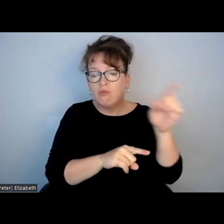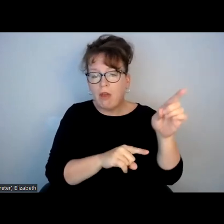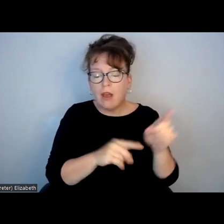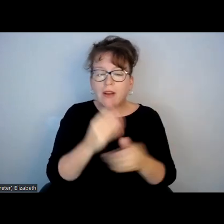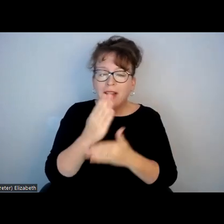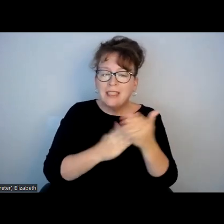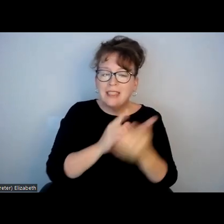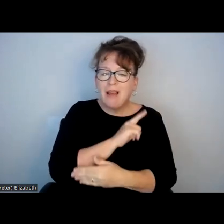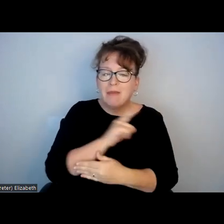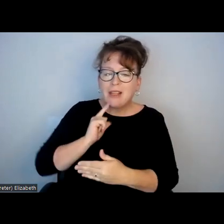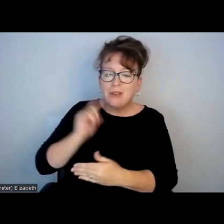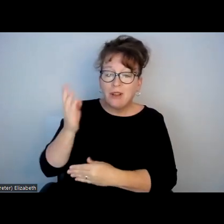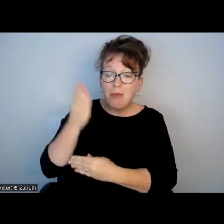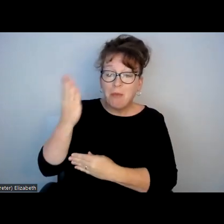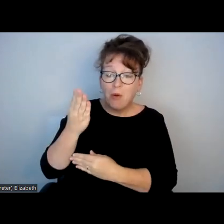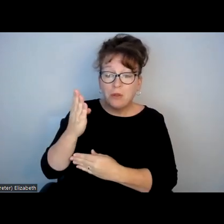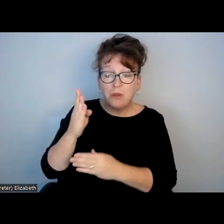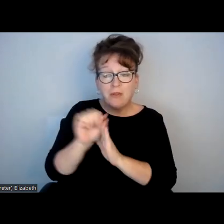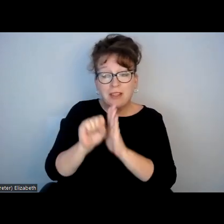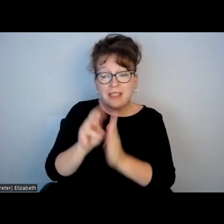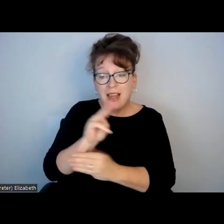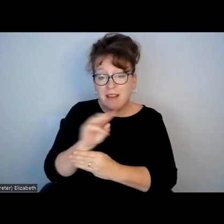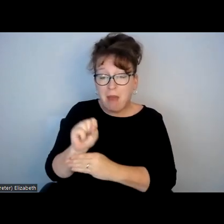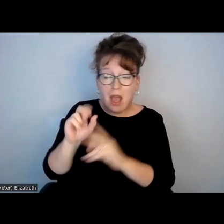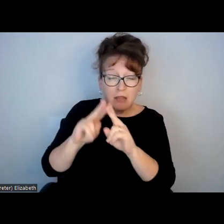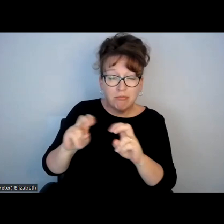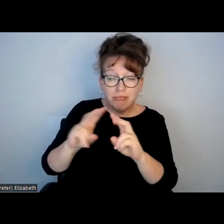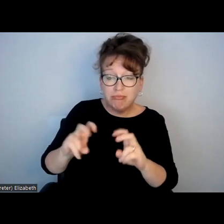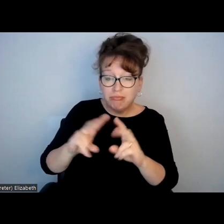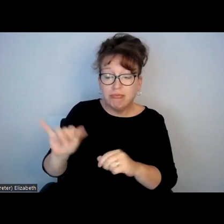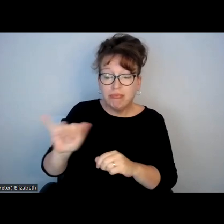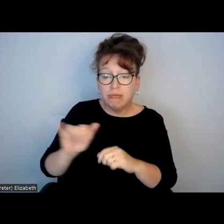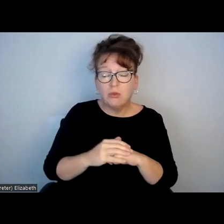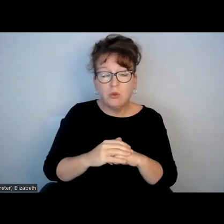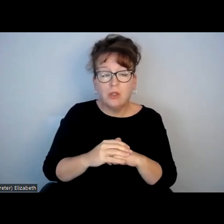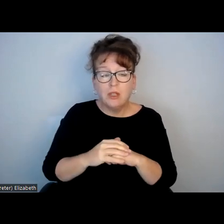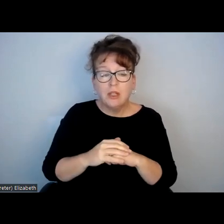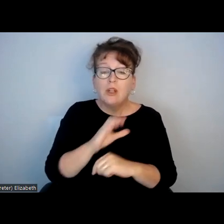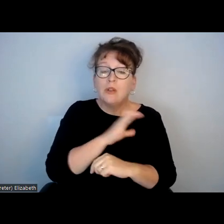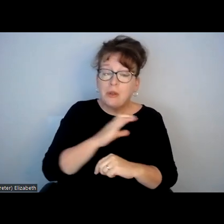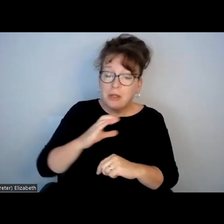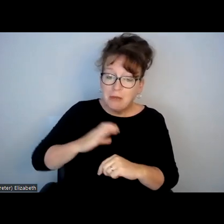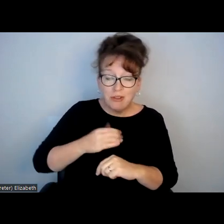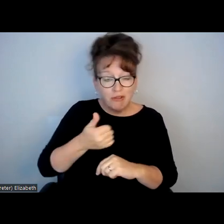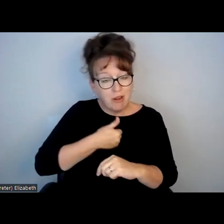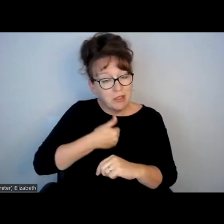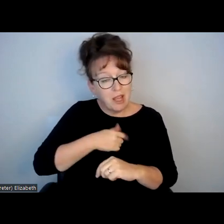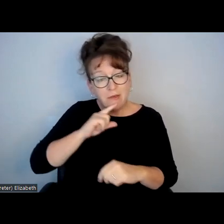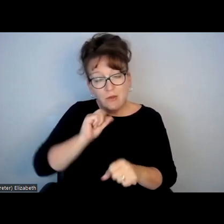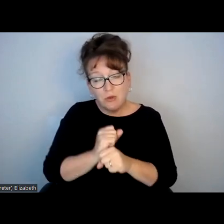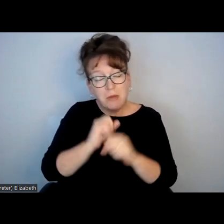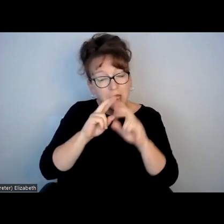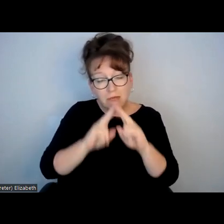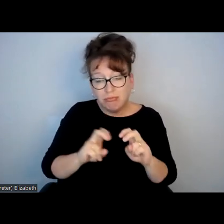Island que hay unas propuestas legislativas también aquí en Massachusets que se están examinando Así que la comisión